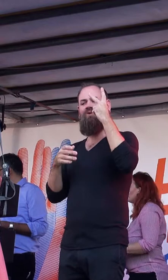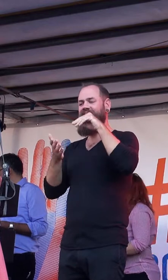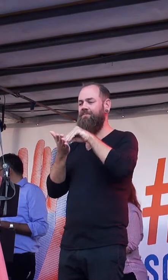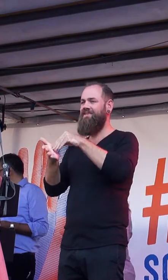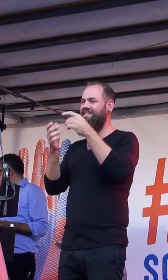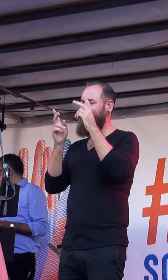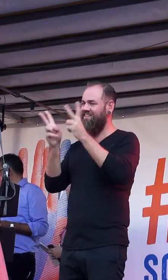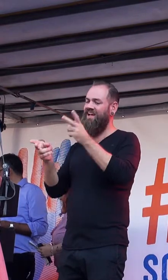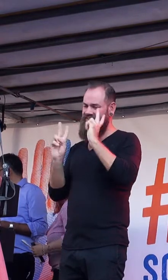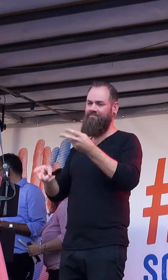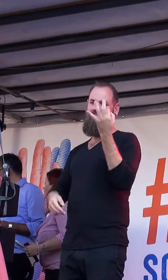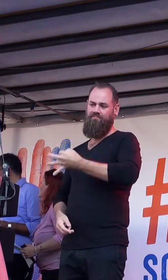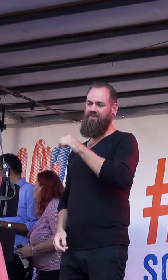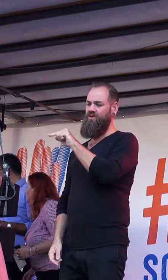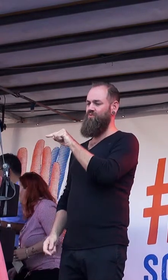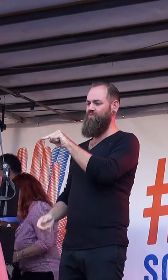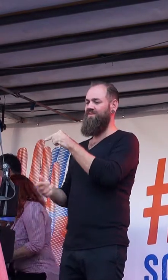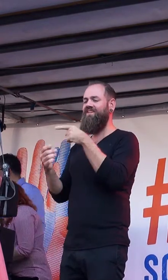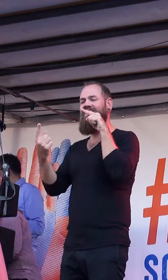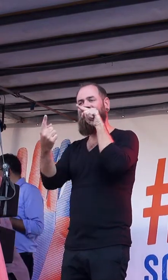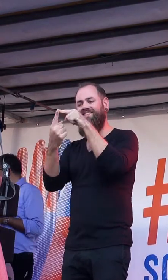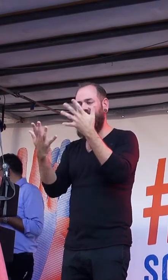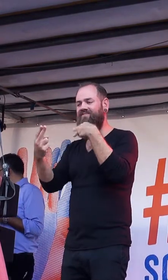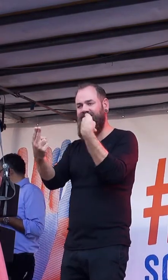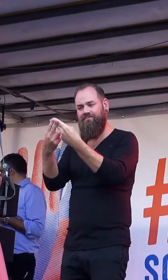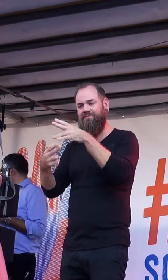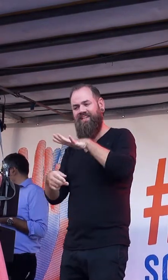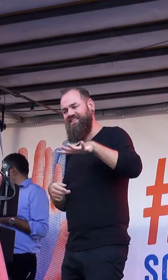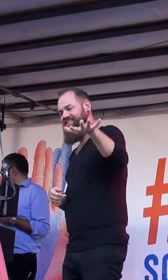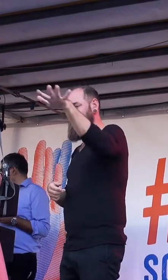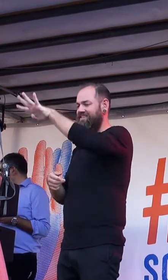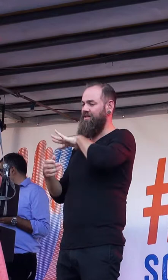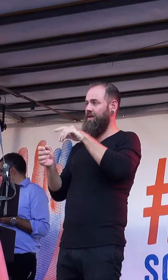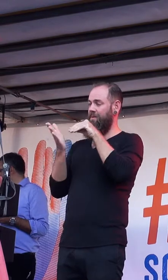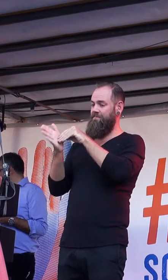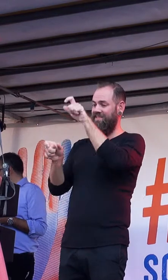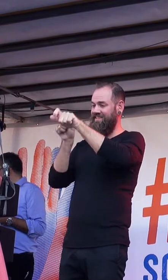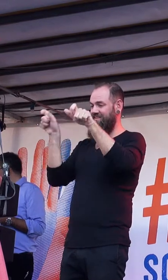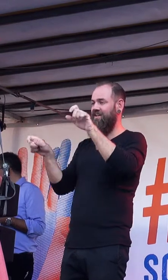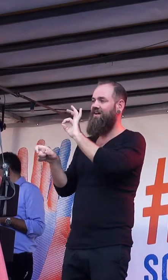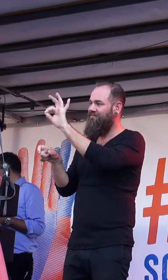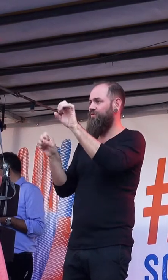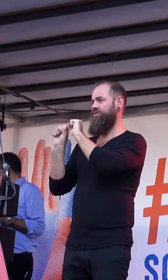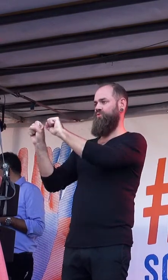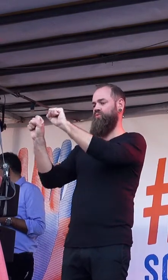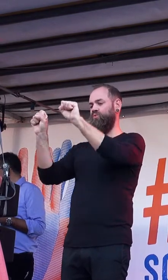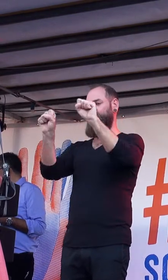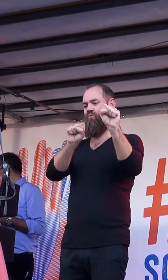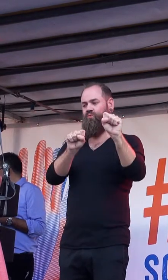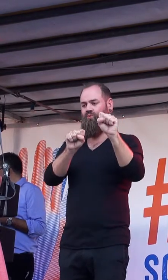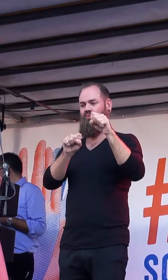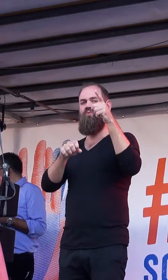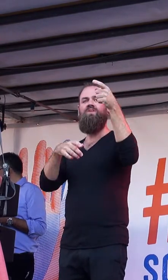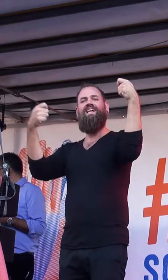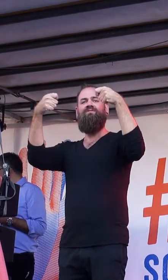dient, nämlich dem Schutz der Mieterinnen und Mieter und nicht dem Schutz der Investoren, die nur die Steigerung ihres Gewinns im Blick